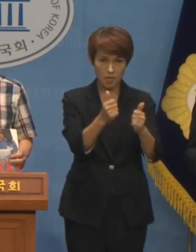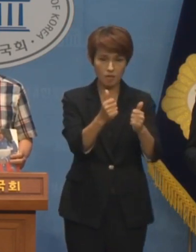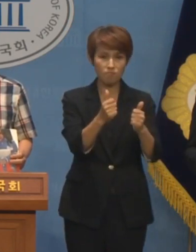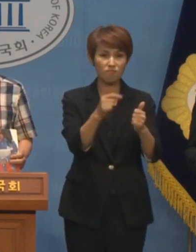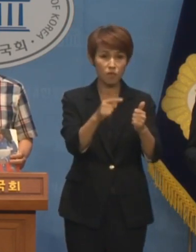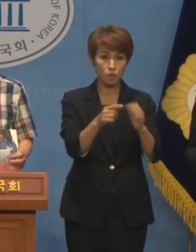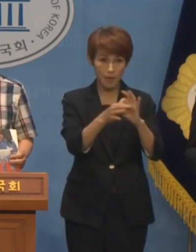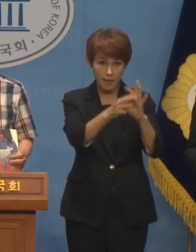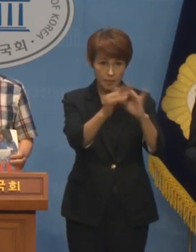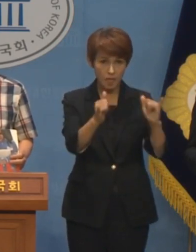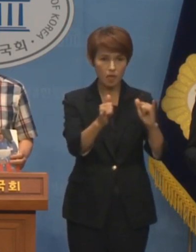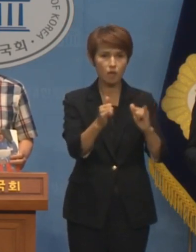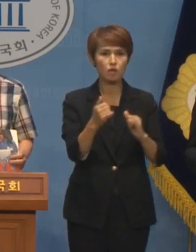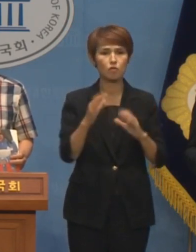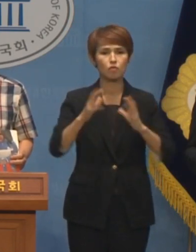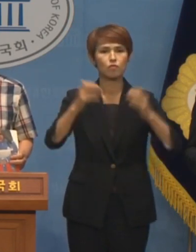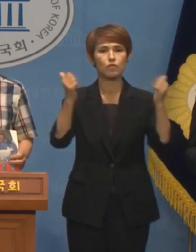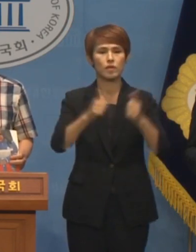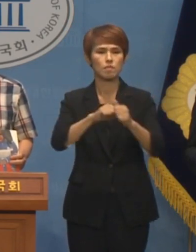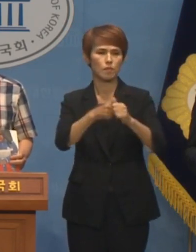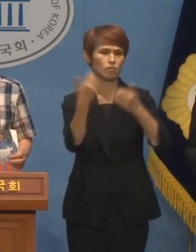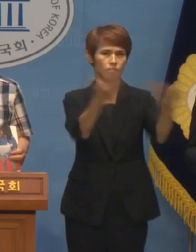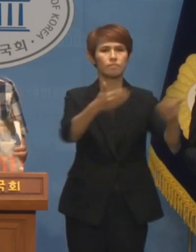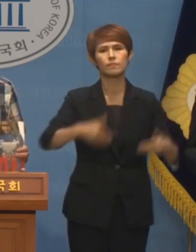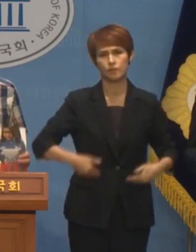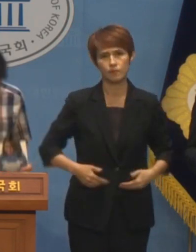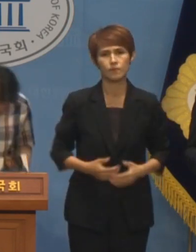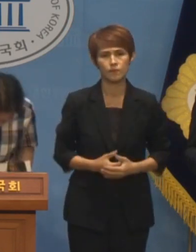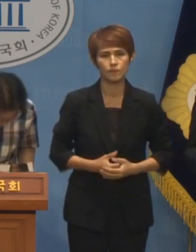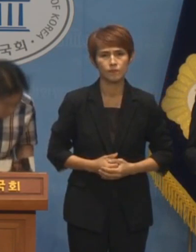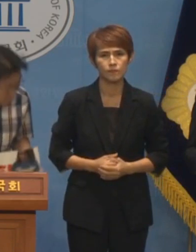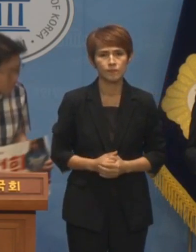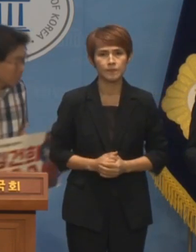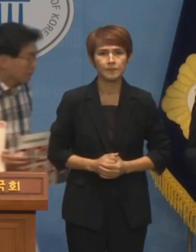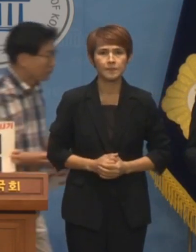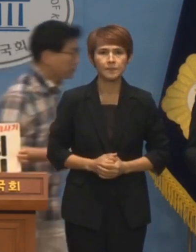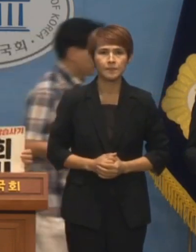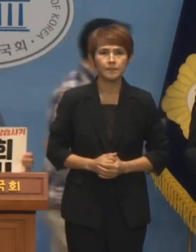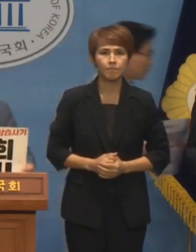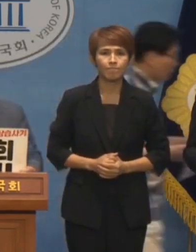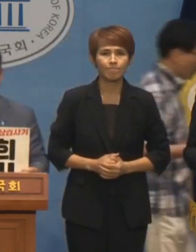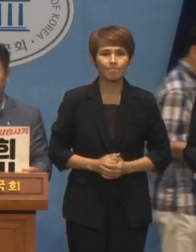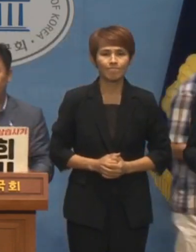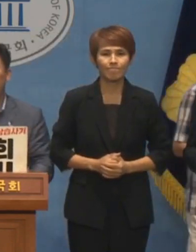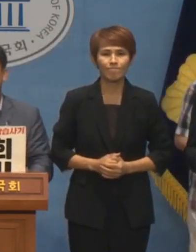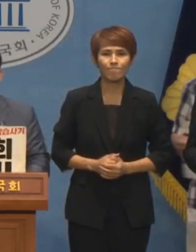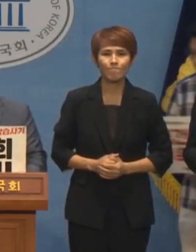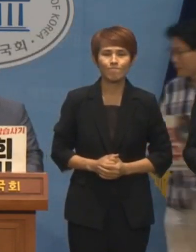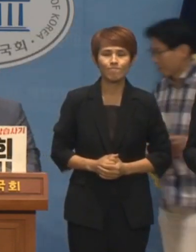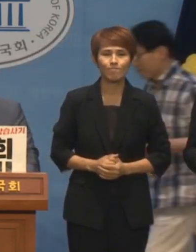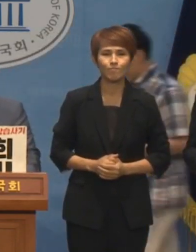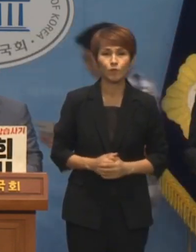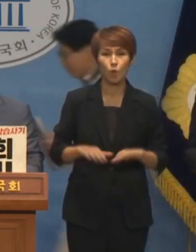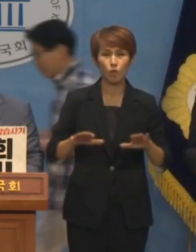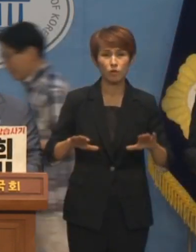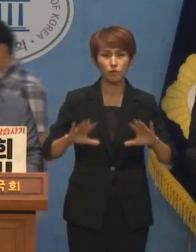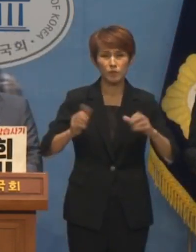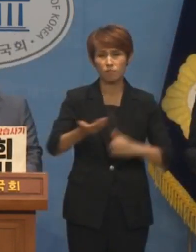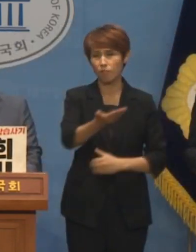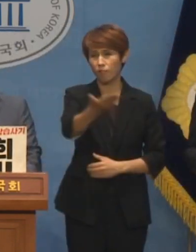징계하는 방법을 찾아야 되지 않겠나, 그렇게 생각합니다. 감사합니다. 예, 정말 우리